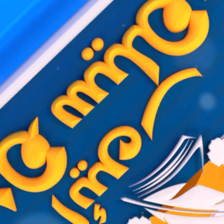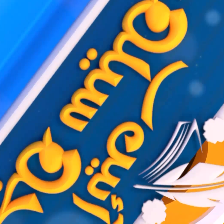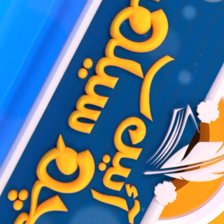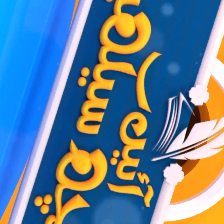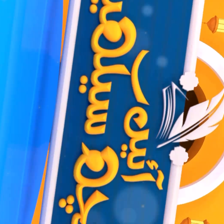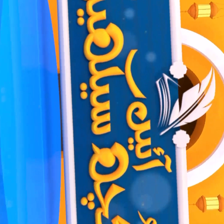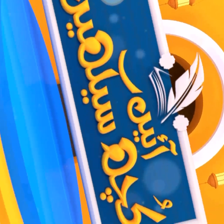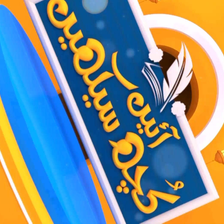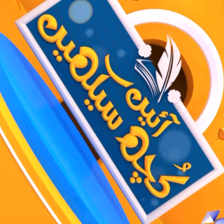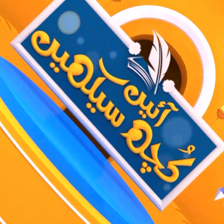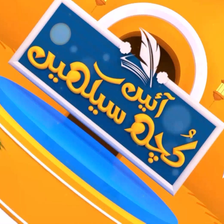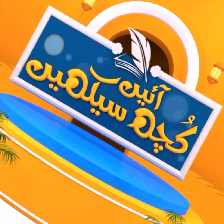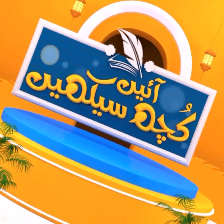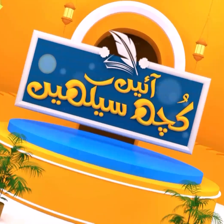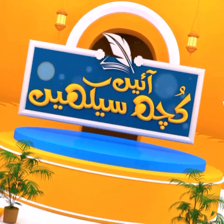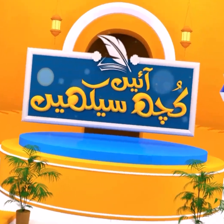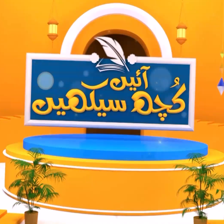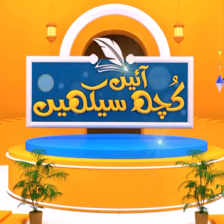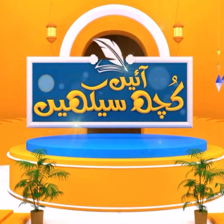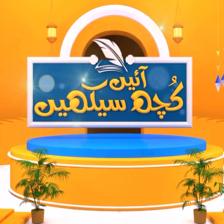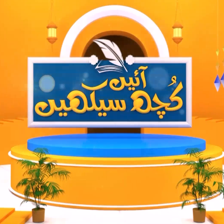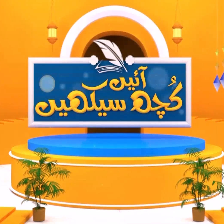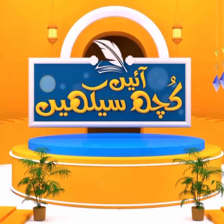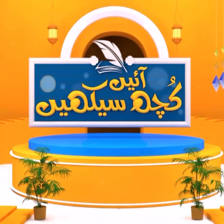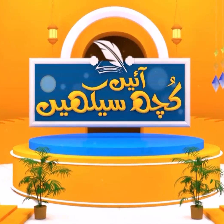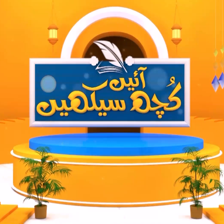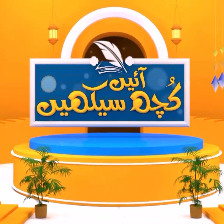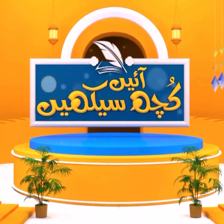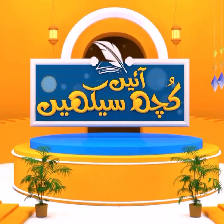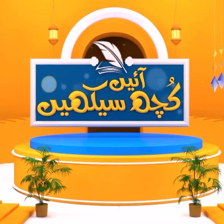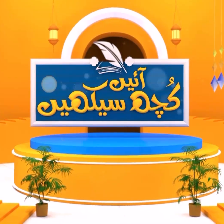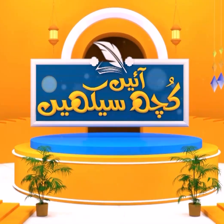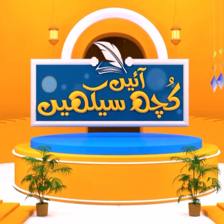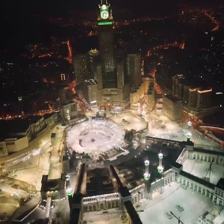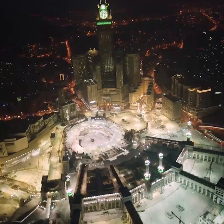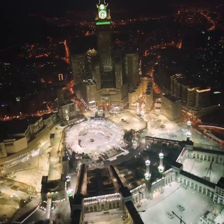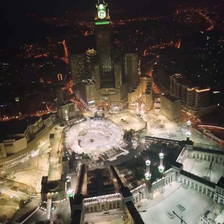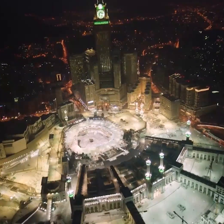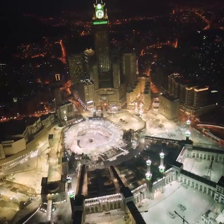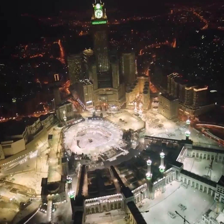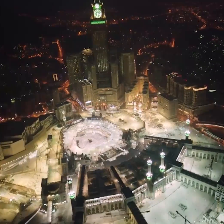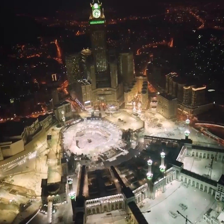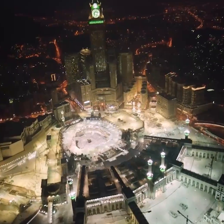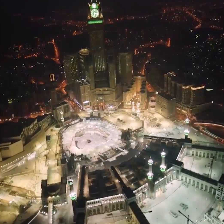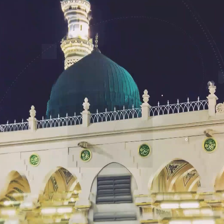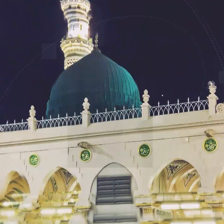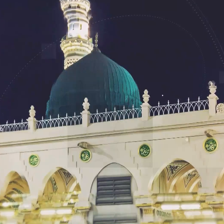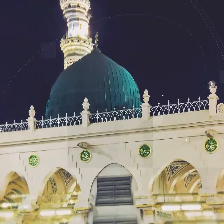آئے کچھ سیکھیں، آئے کچھ سیکھیں۔ الحمدللہ رب العالمین والصلاة